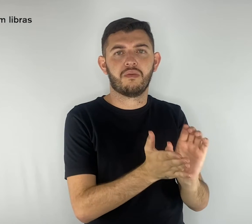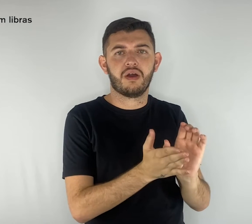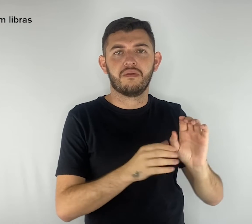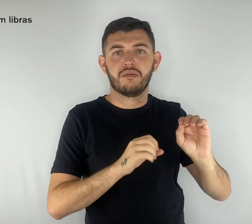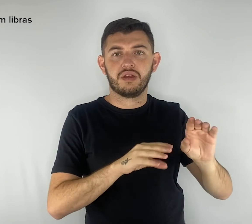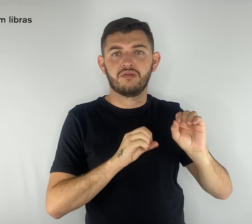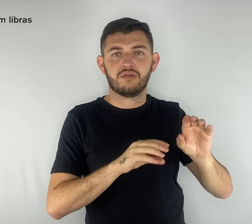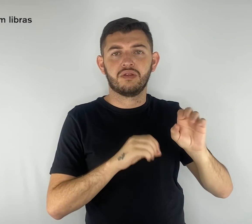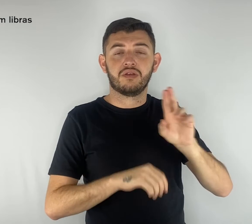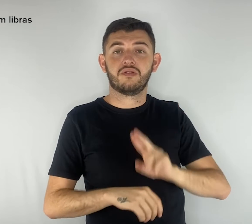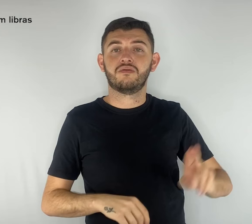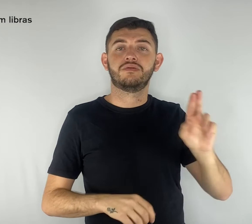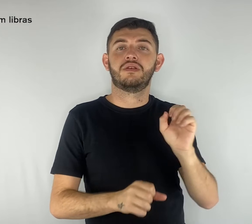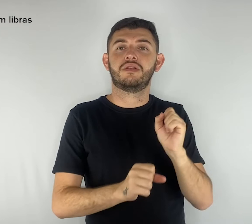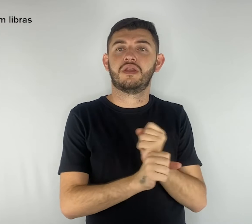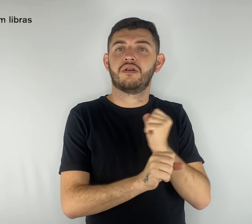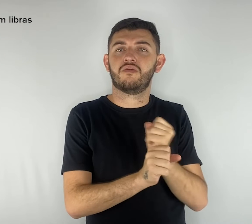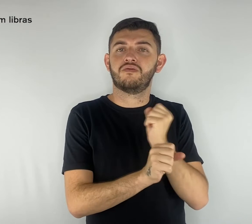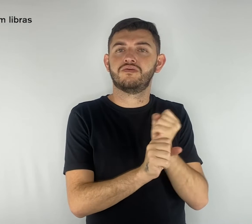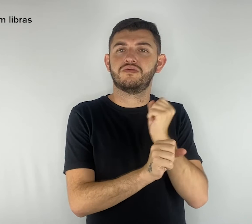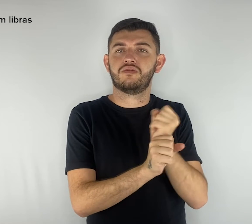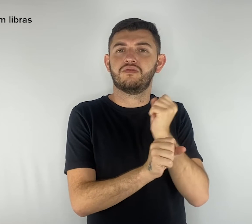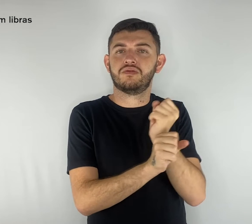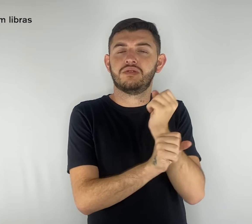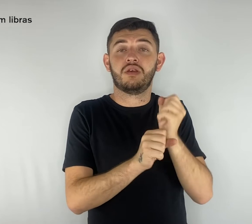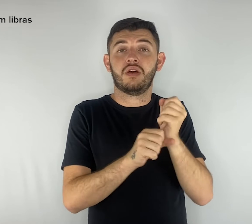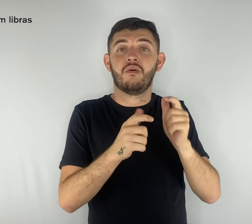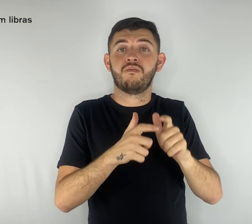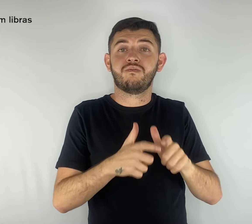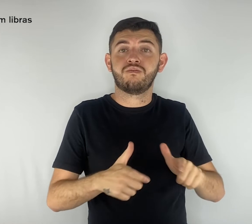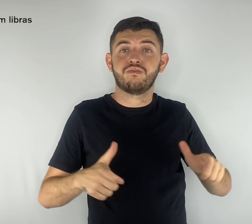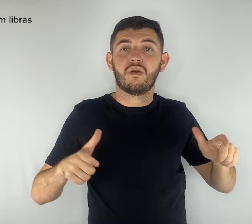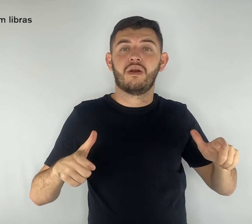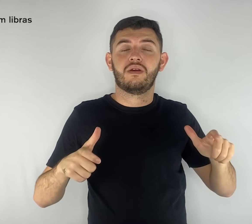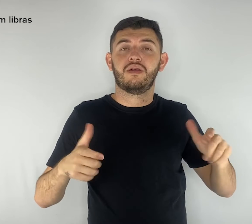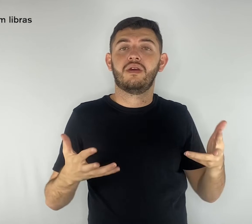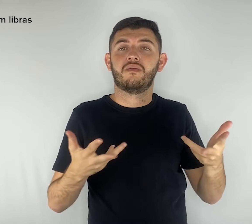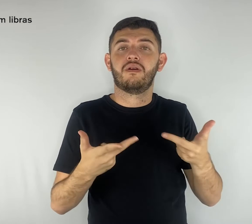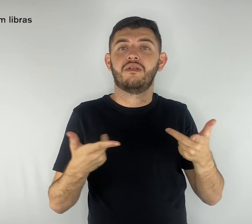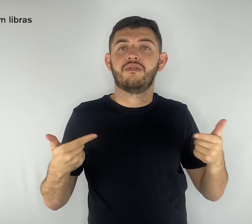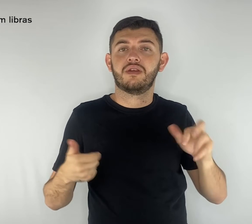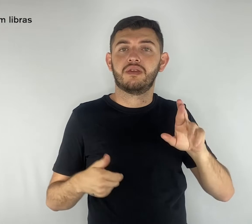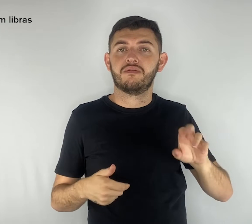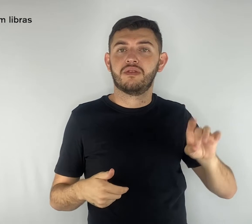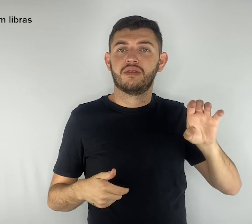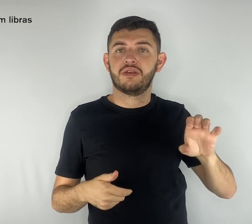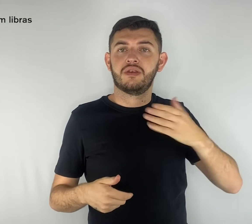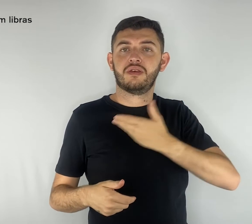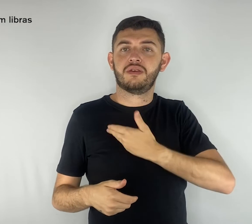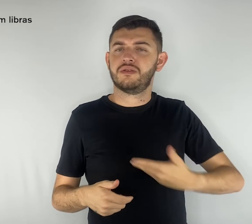sejam utilizados na construção, ampliação e qualificação das redes públicas. O